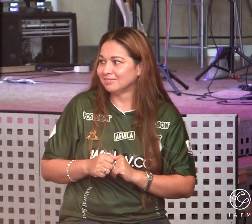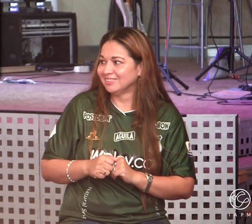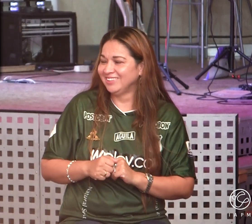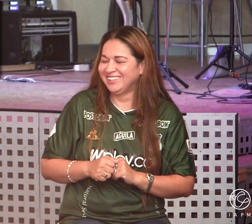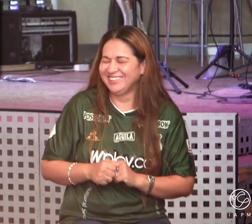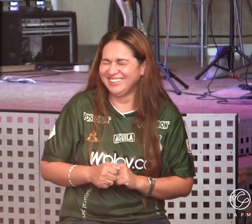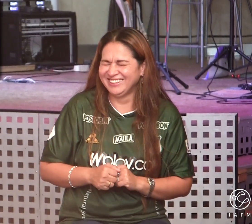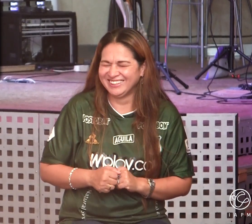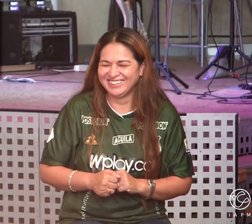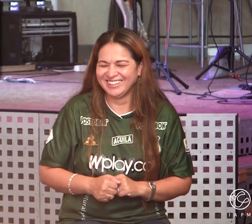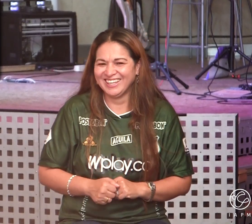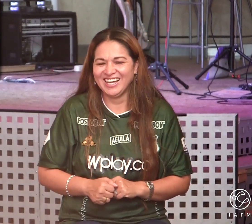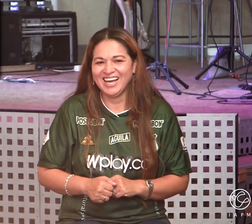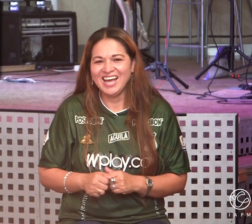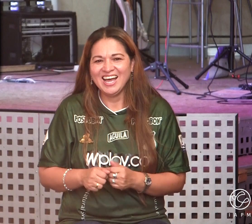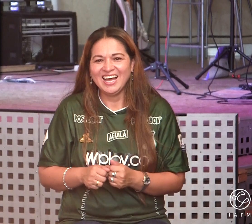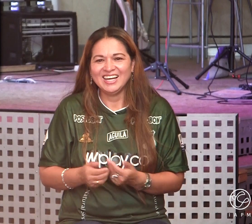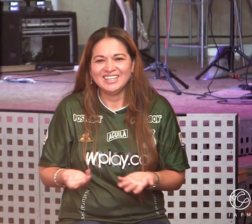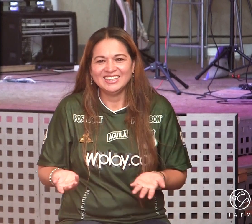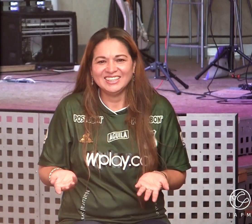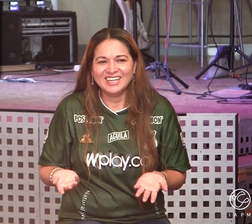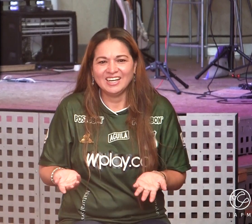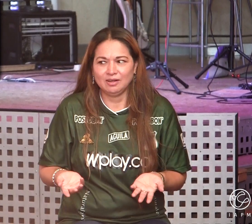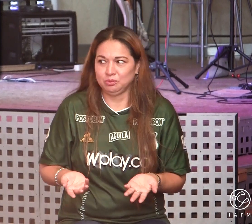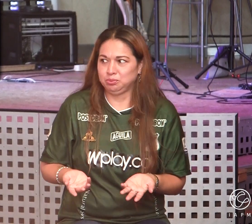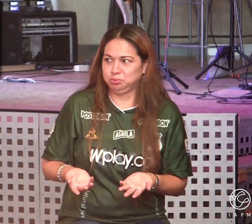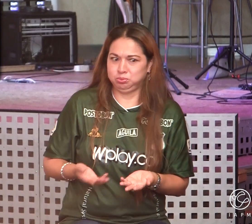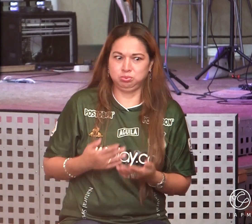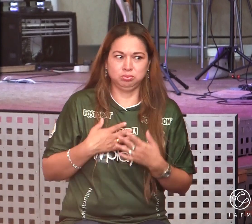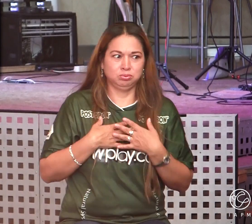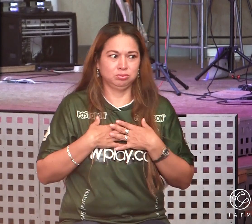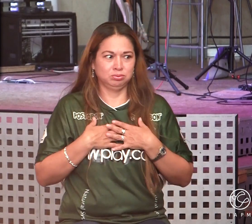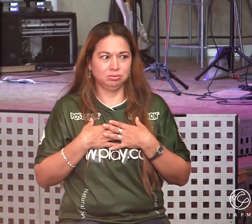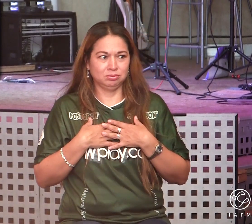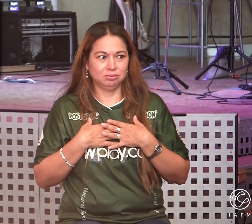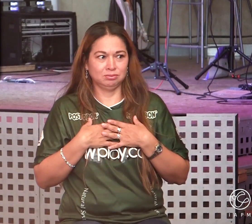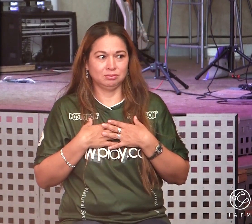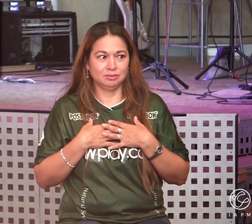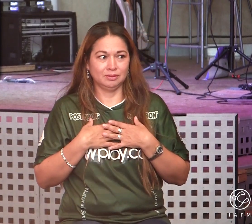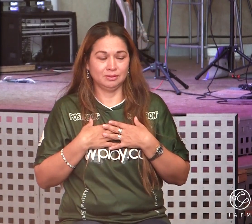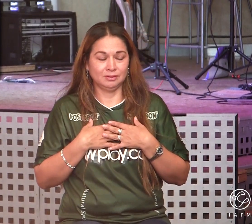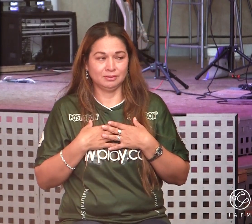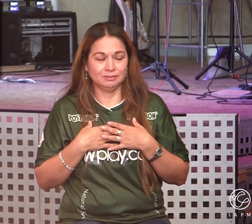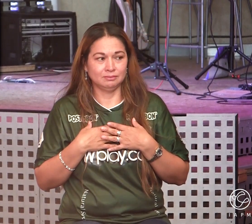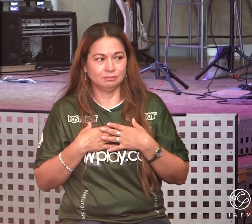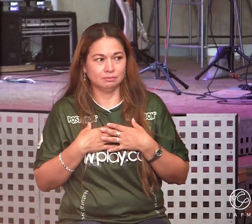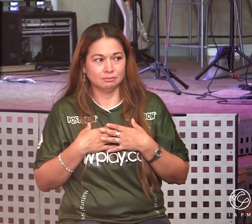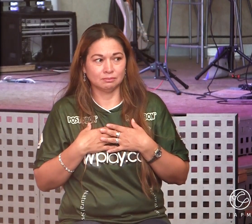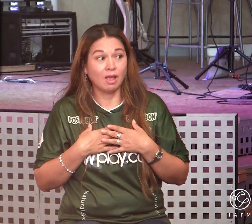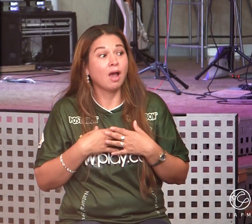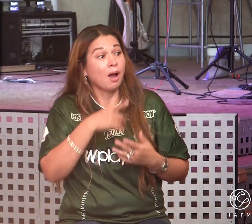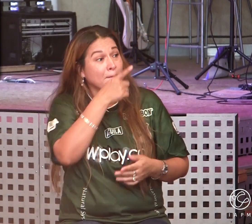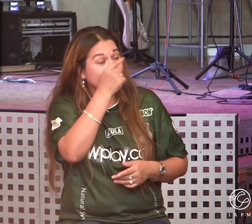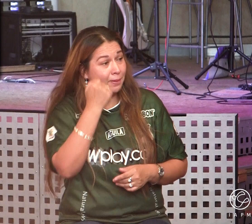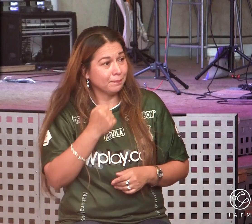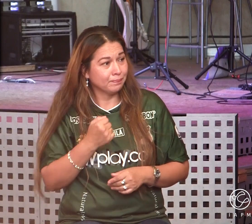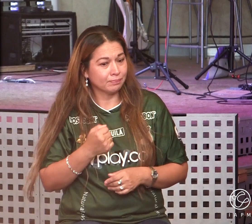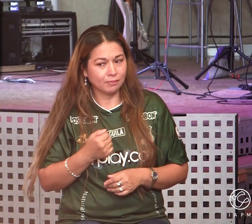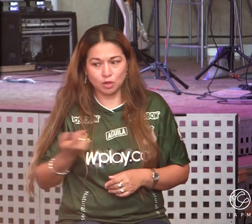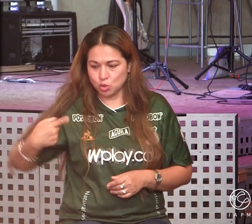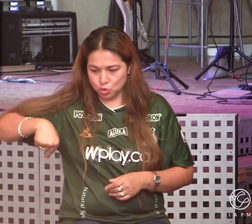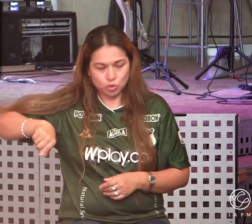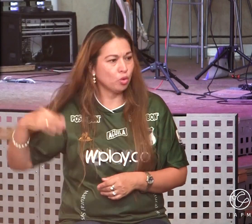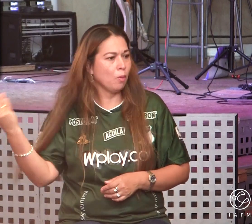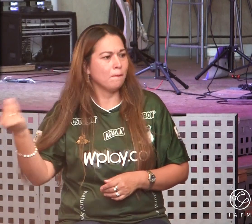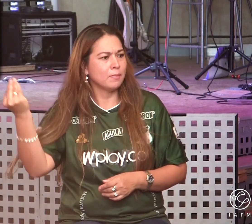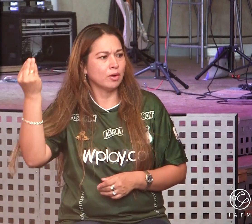seguro. El punto es que él me dice: ¿se da cuenta que somos mejores? Y yo le dije: ¿pero dónde está el problema?